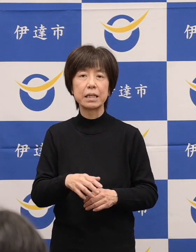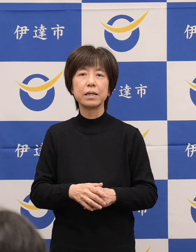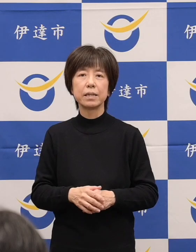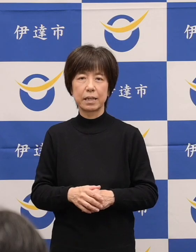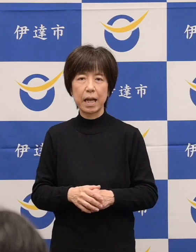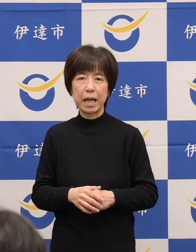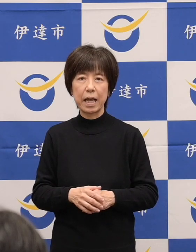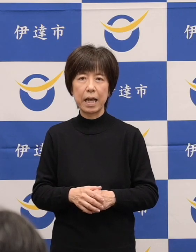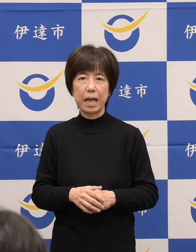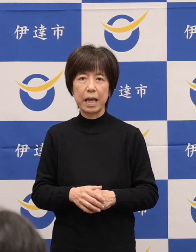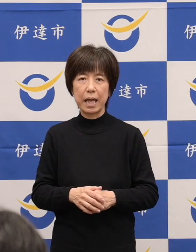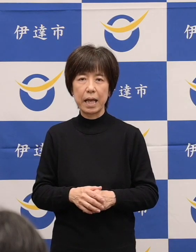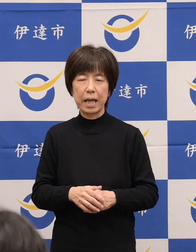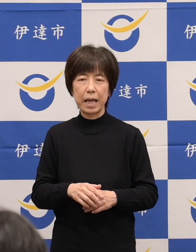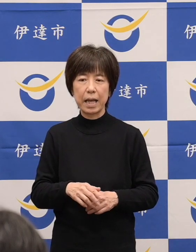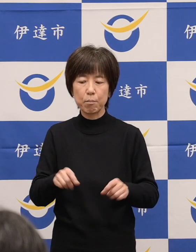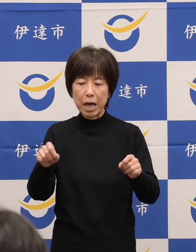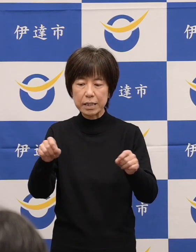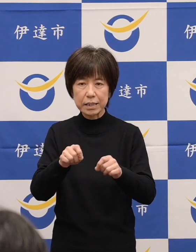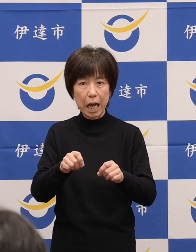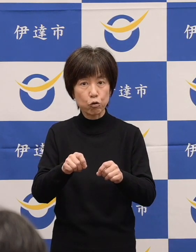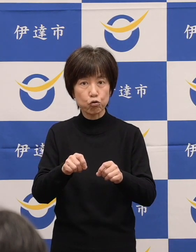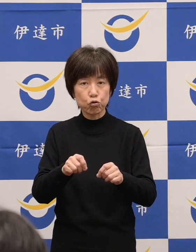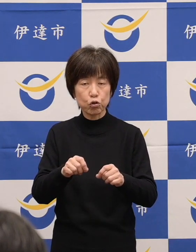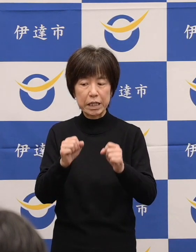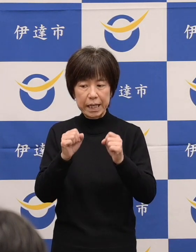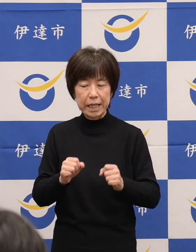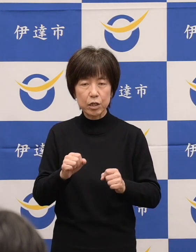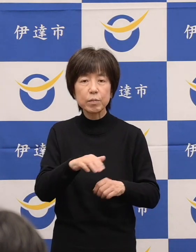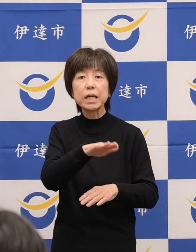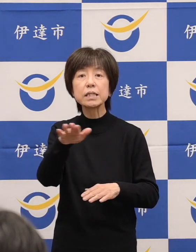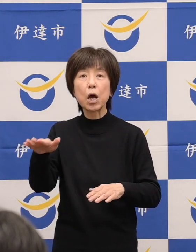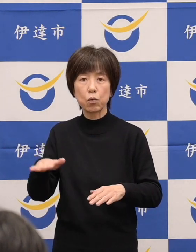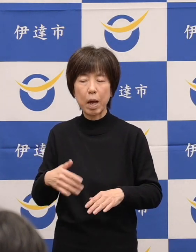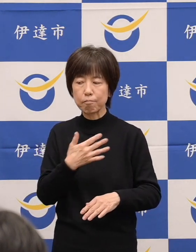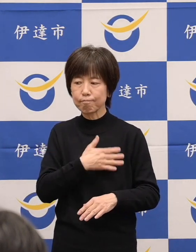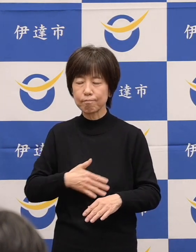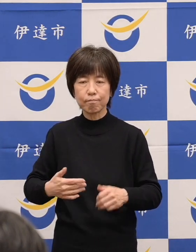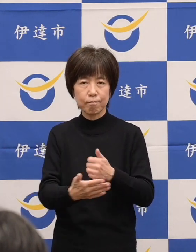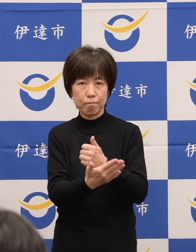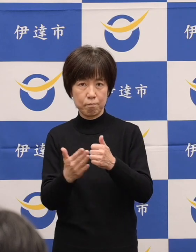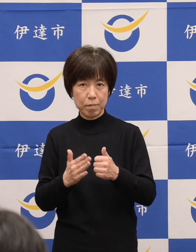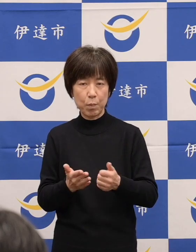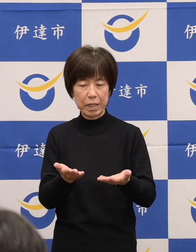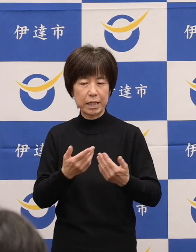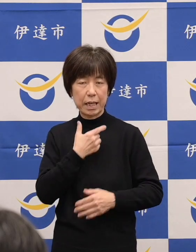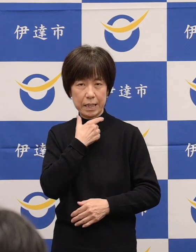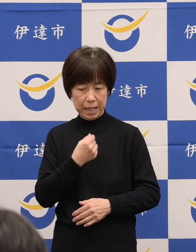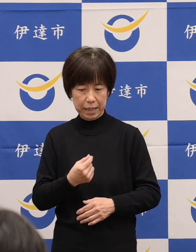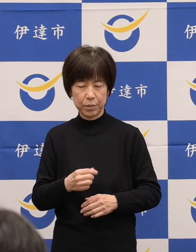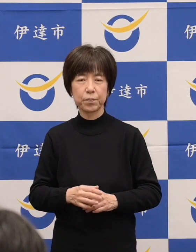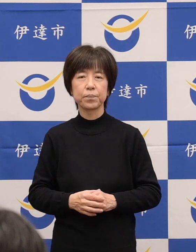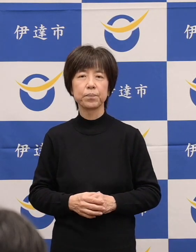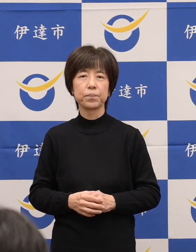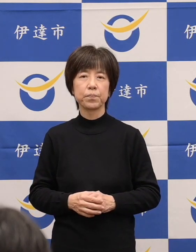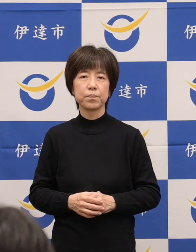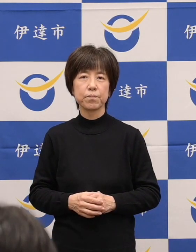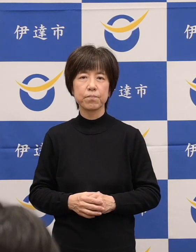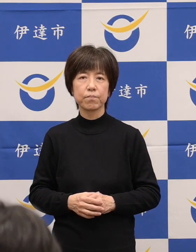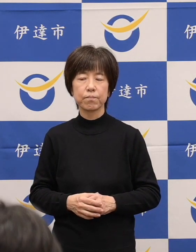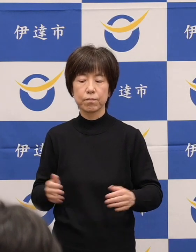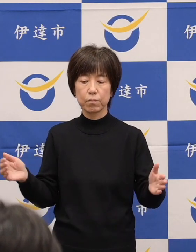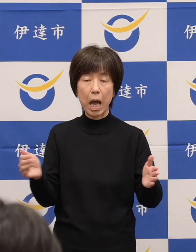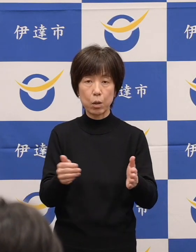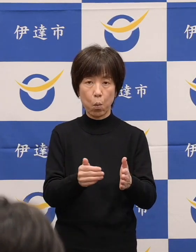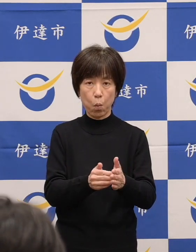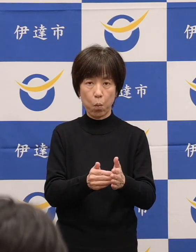くの方は身の安全を確保していただきたいと考えています。 最後にな